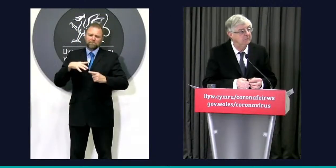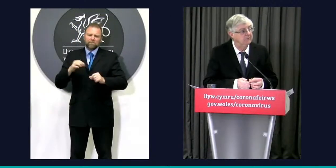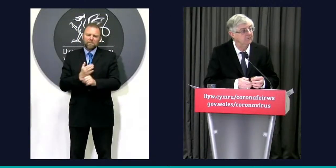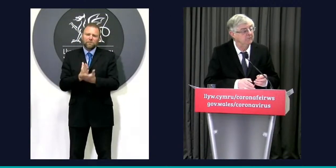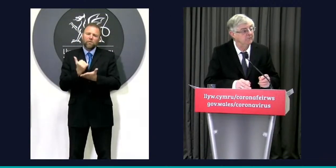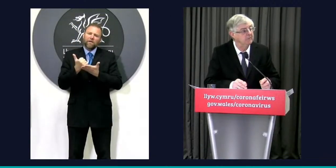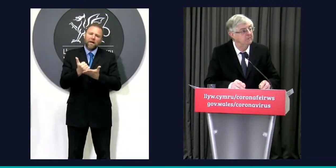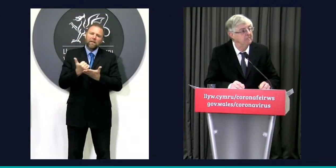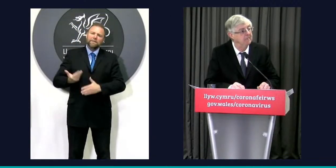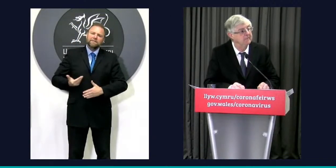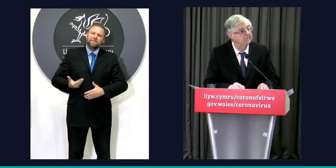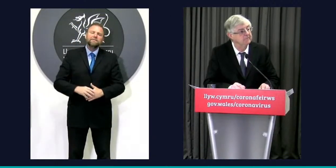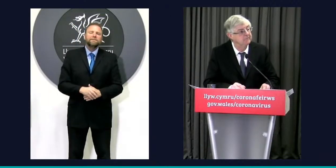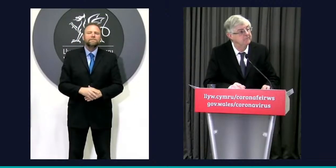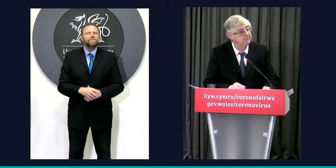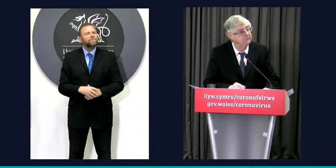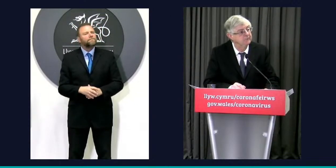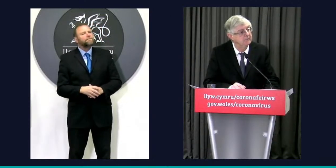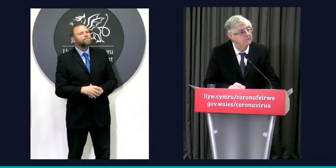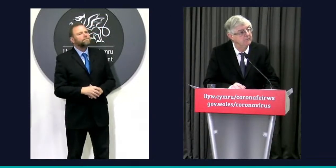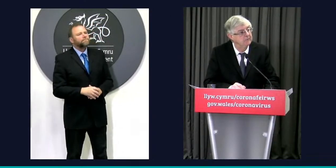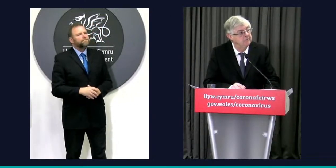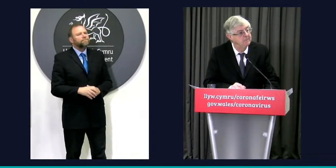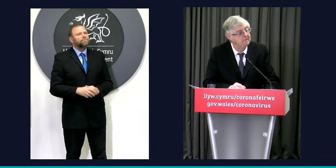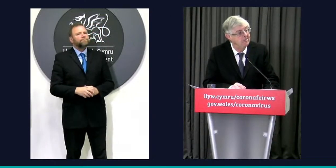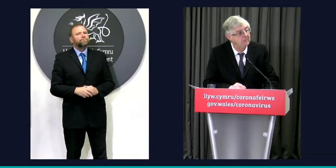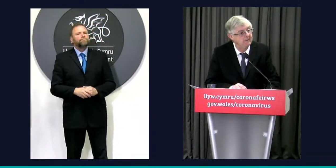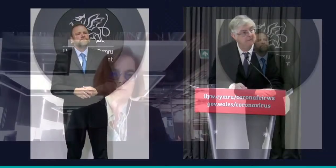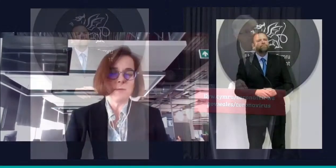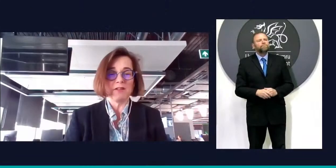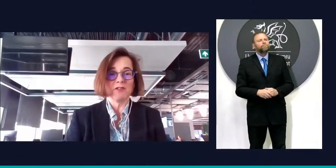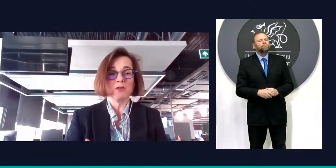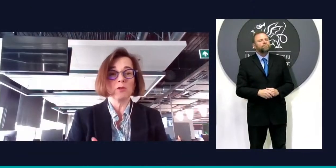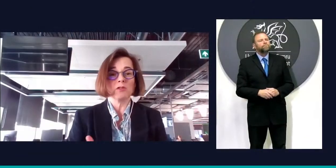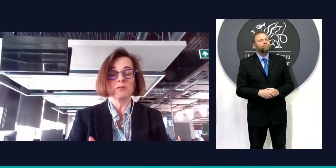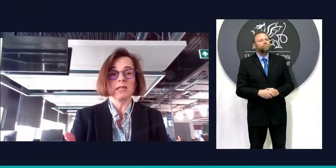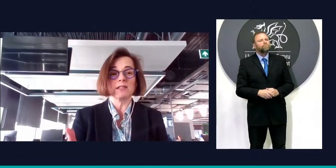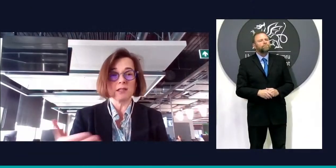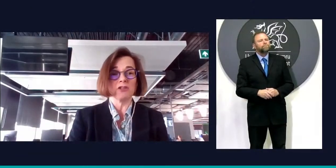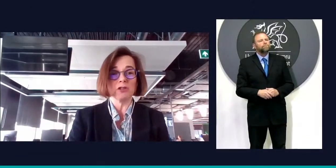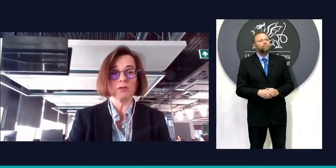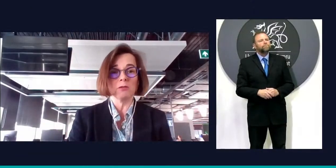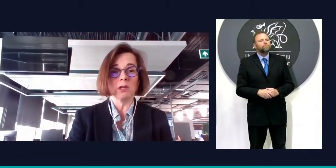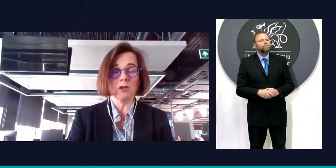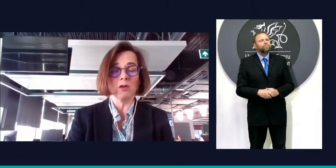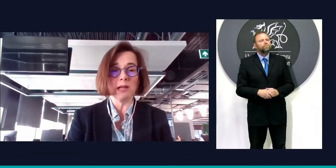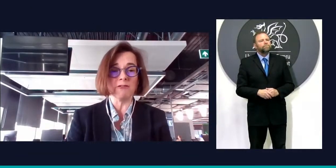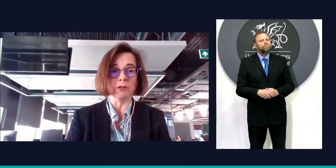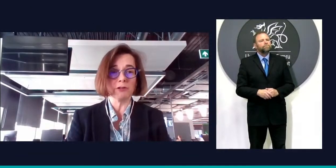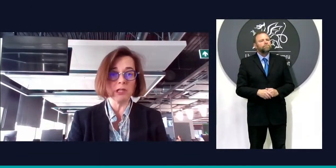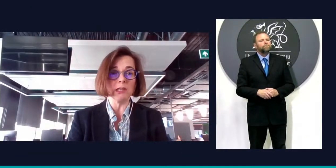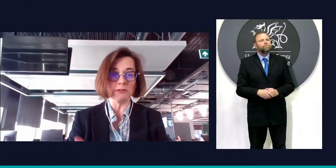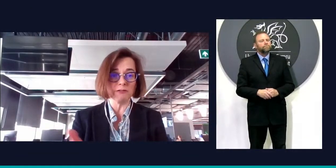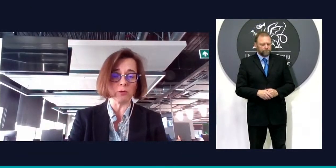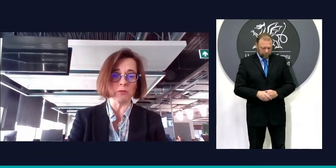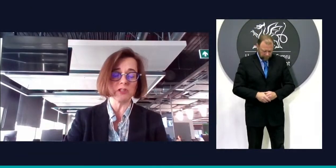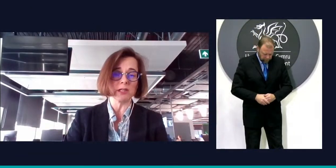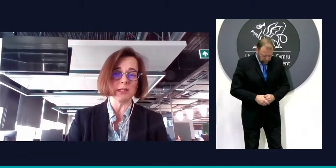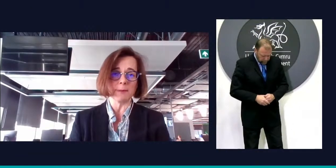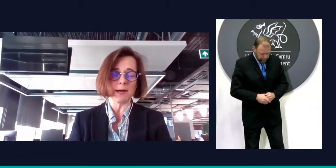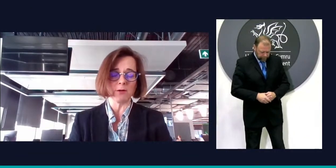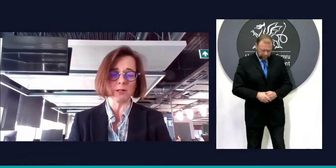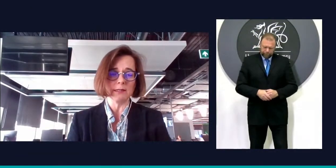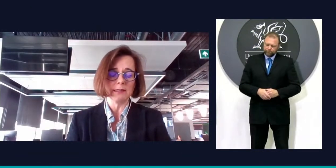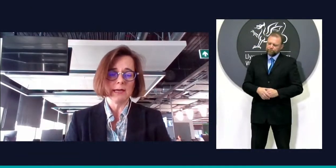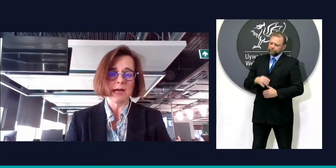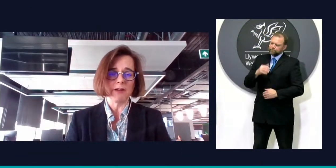dyfodol. Thank you. You've announced a path towards getting us to alert level 3 if you're